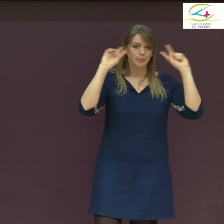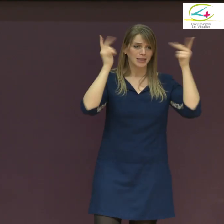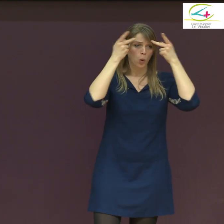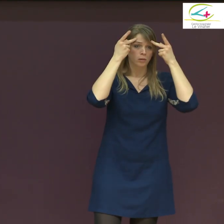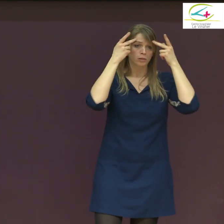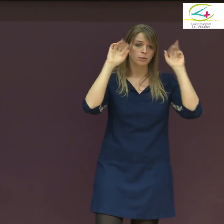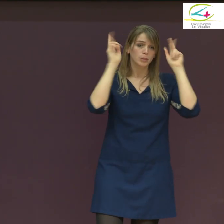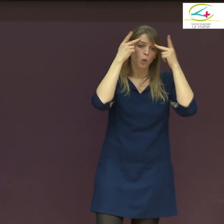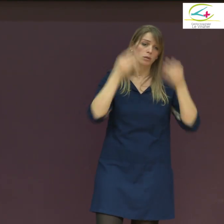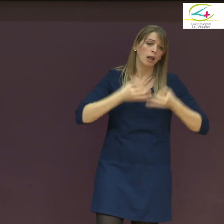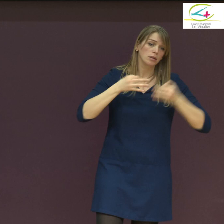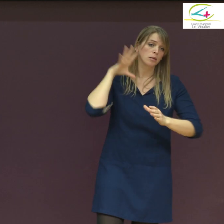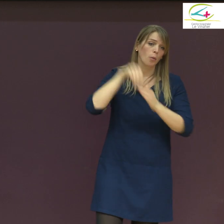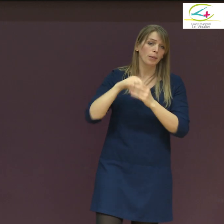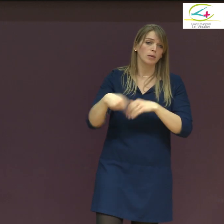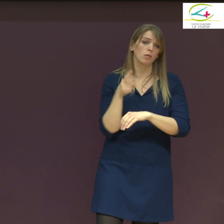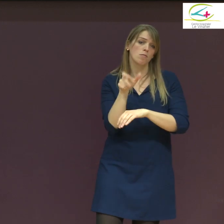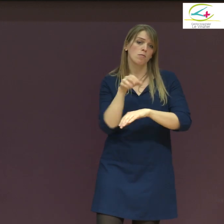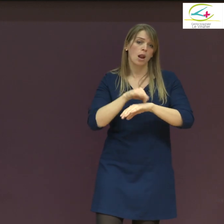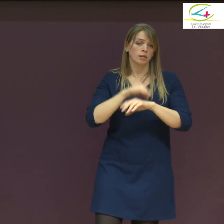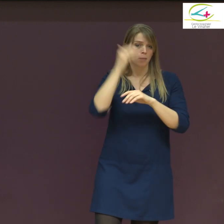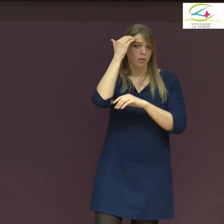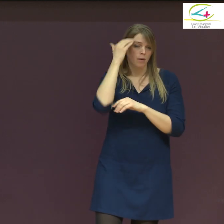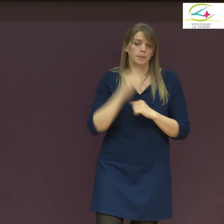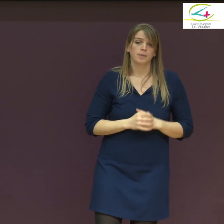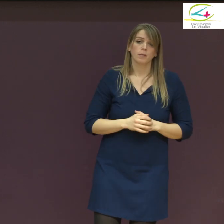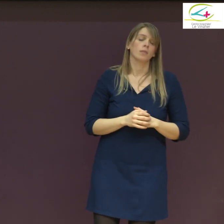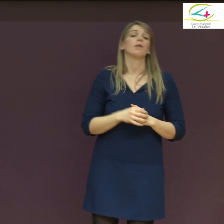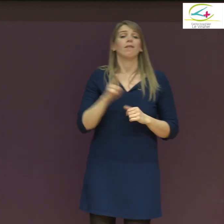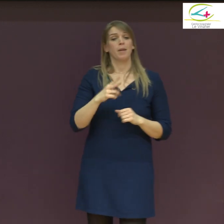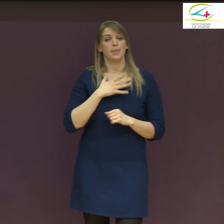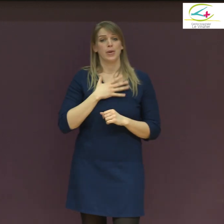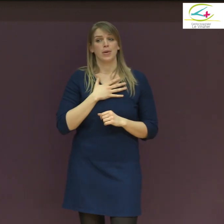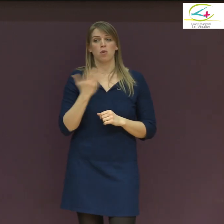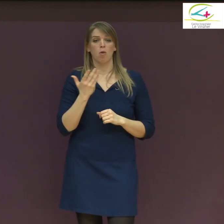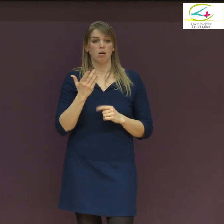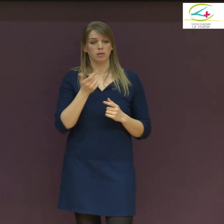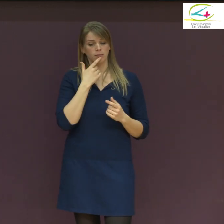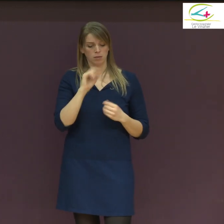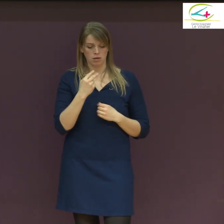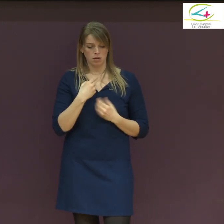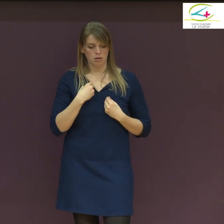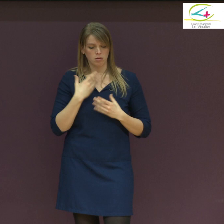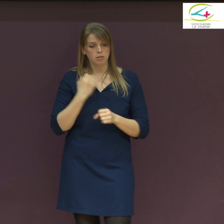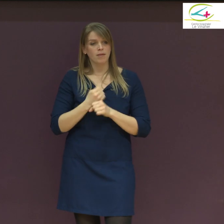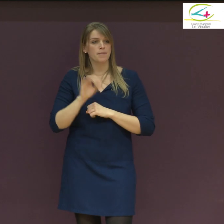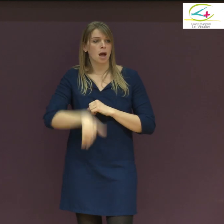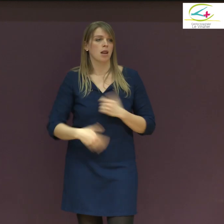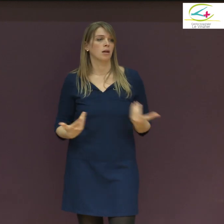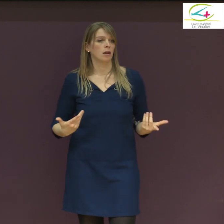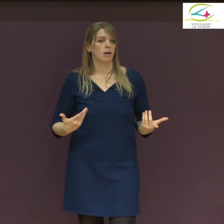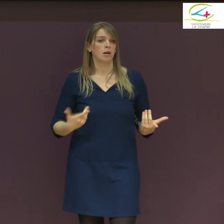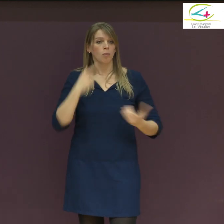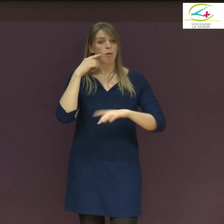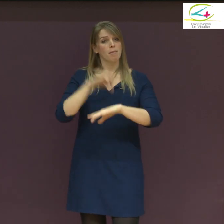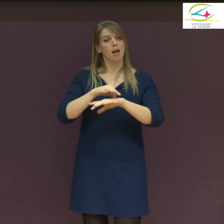plus classique dans ce que vous connaissez. Ce qui nous fait frémir dans ce chiffre, parce que ça veut dire que le monde fait mal notre job. Puisque la maladie